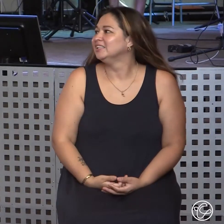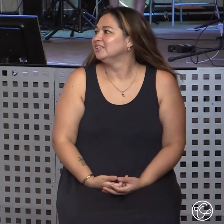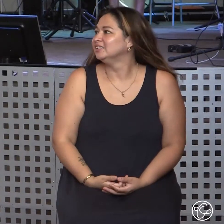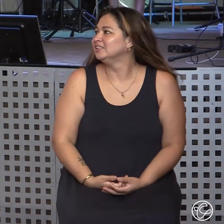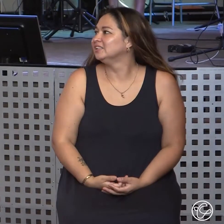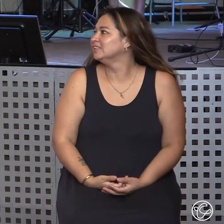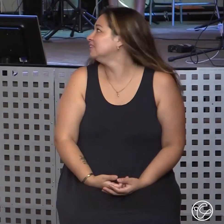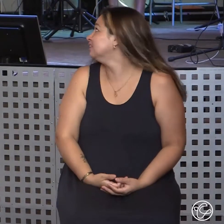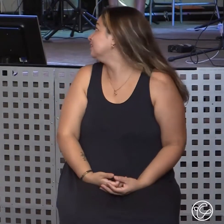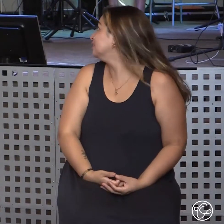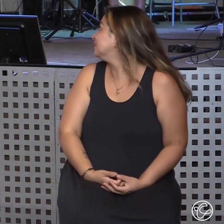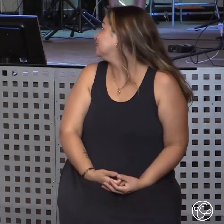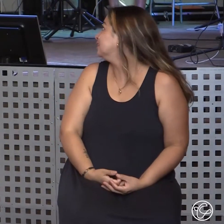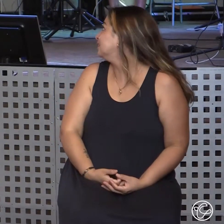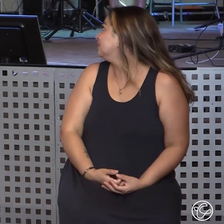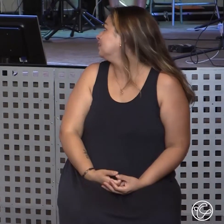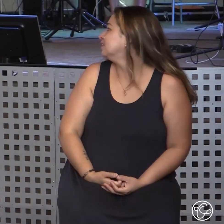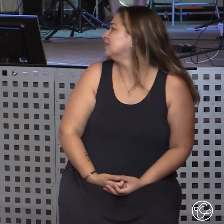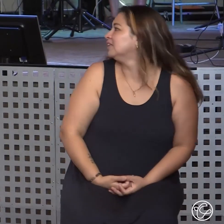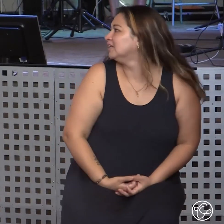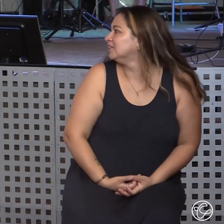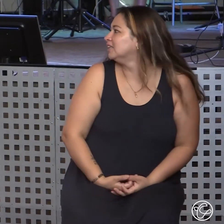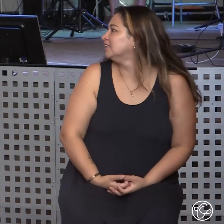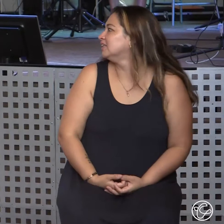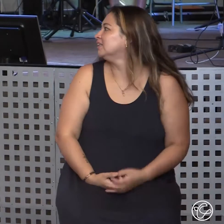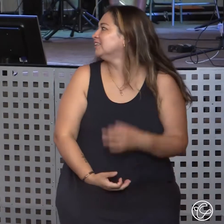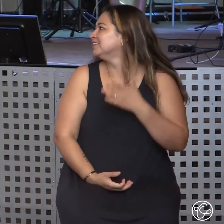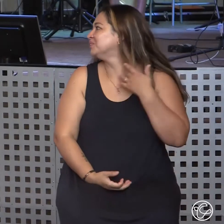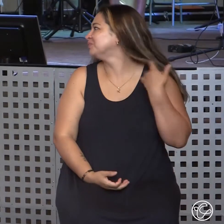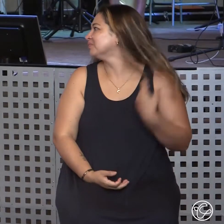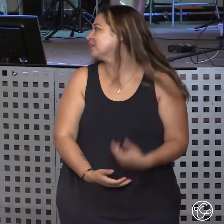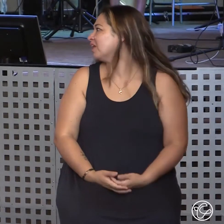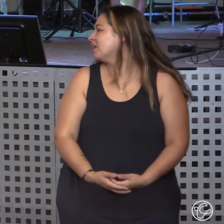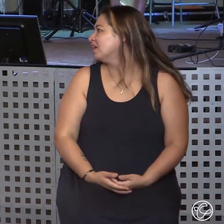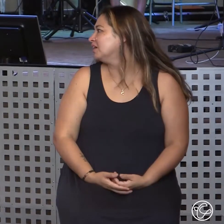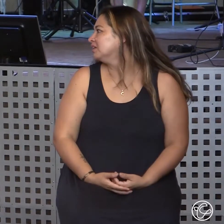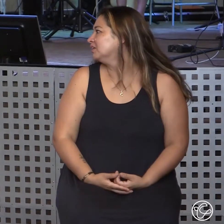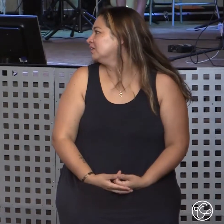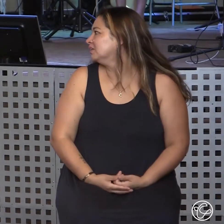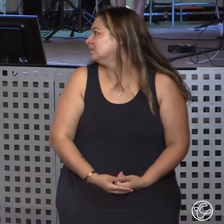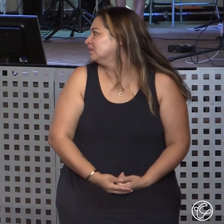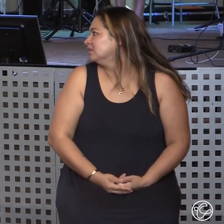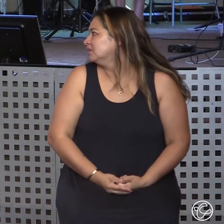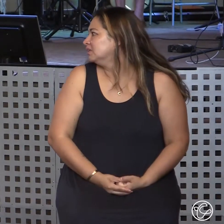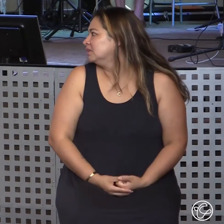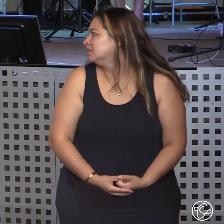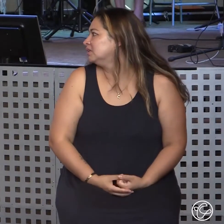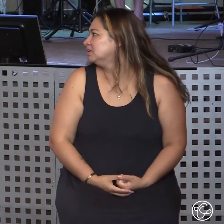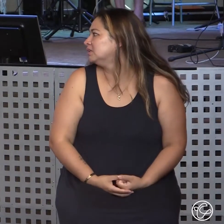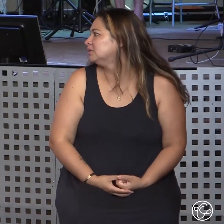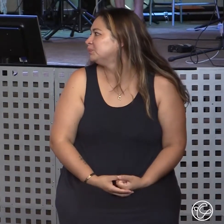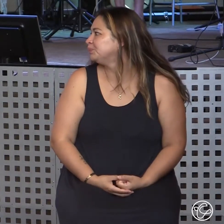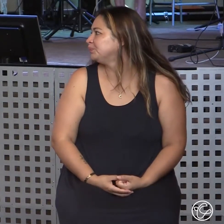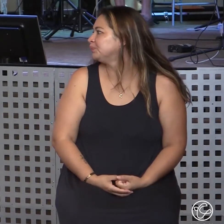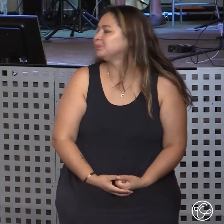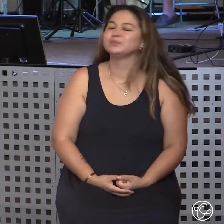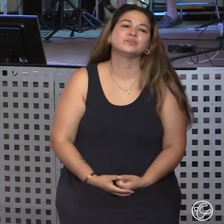Buen intento de querer despistarme, pero como tengo apuntes, sigo por donde